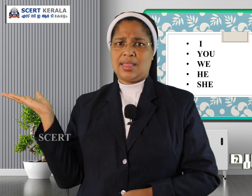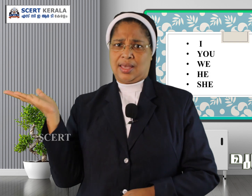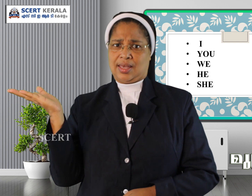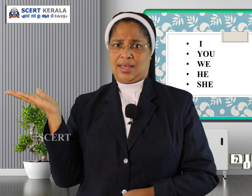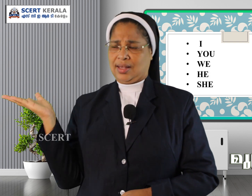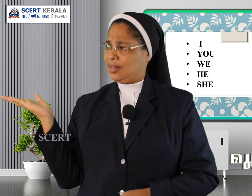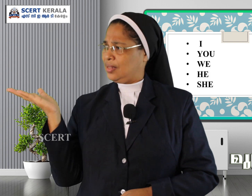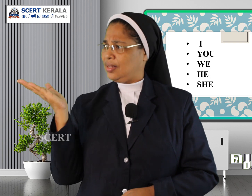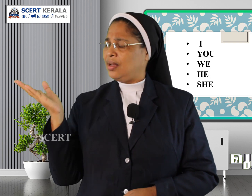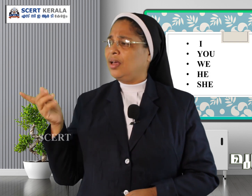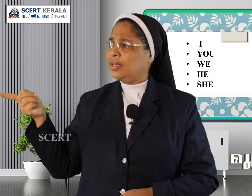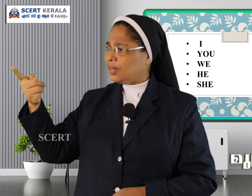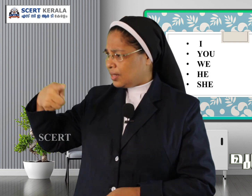ദേ, അല്ലെങ്കിൽ